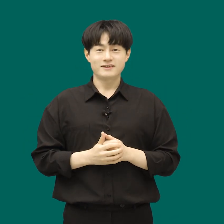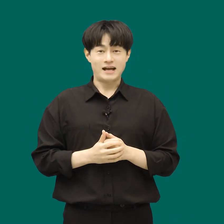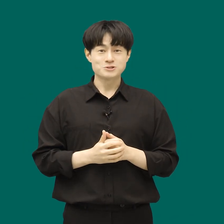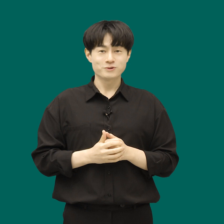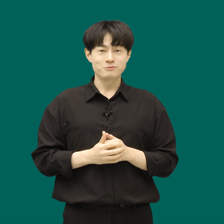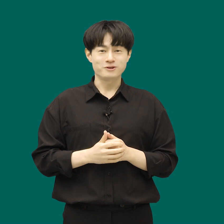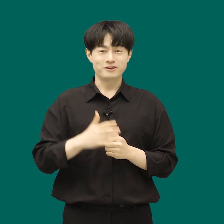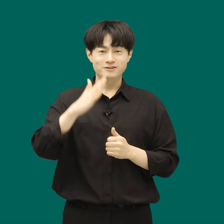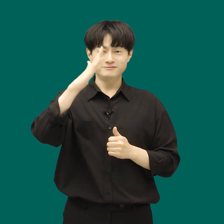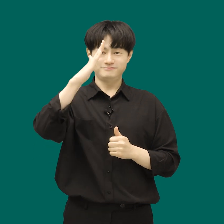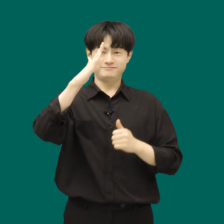가족 해볼게요.